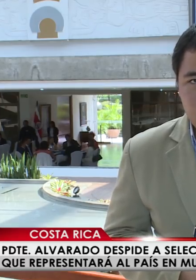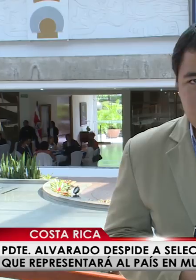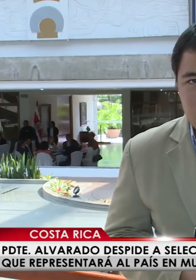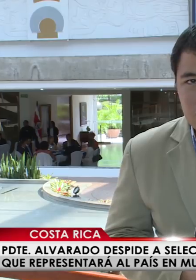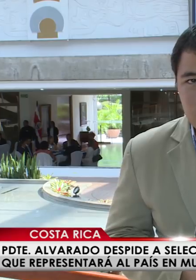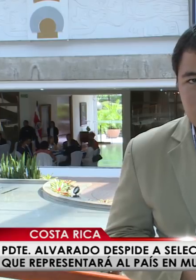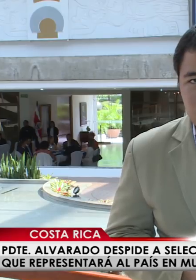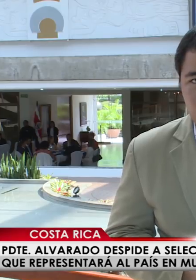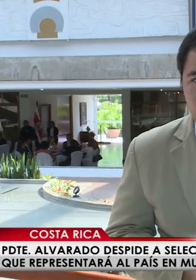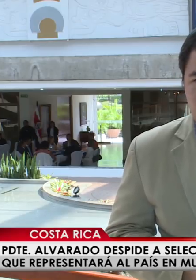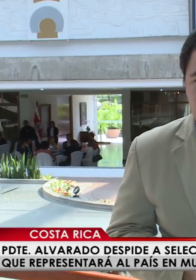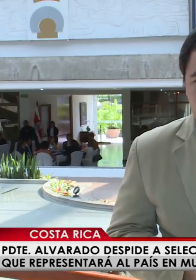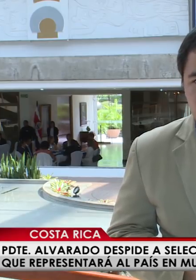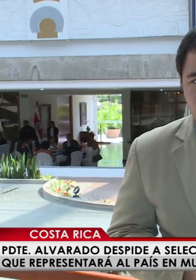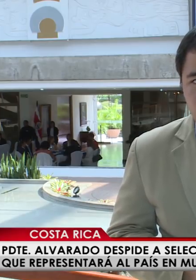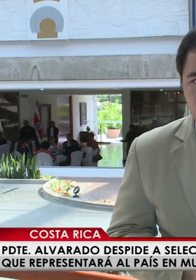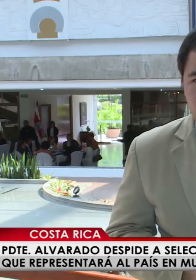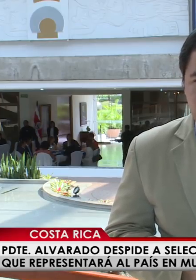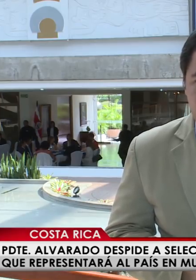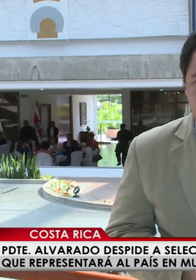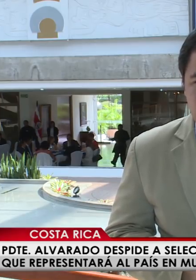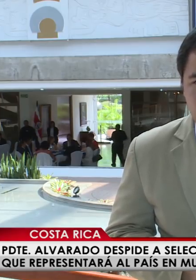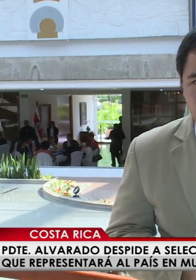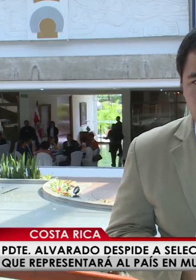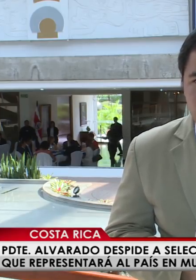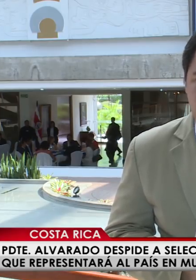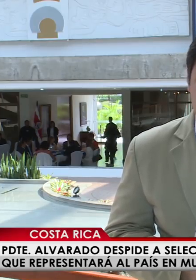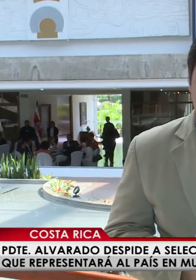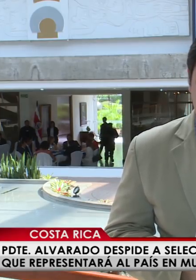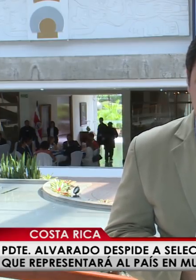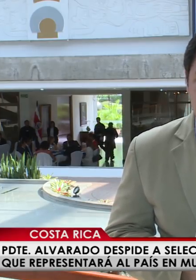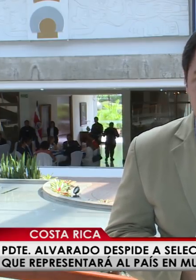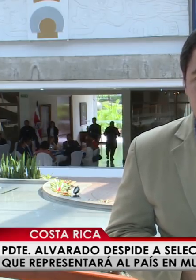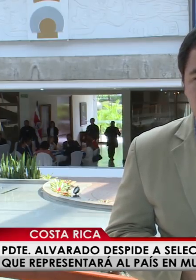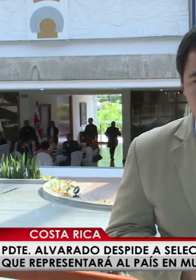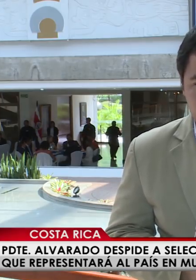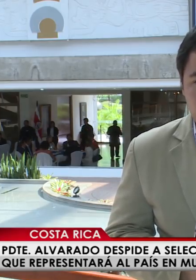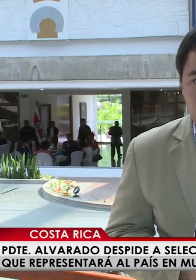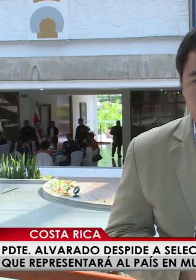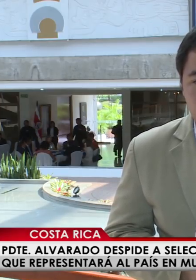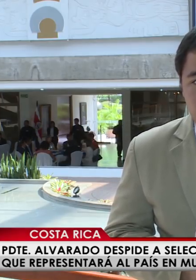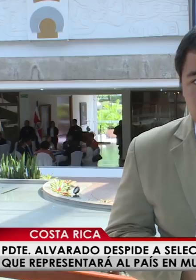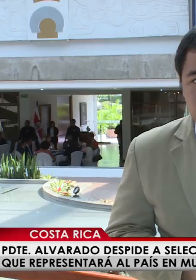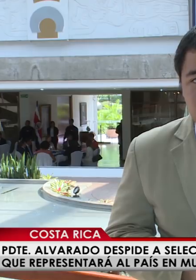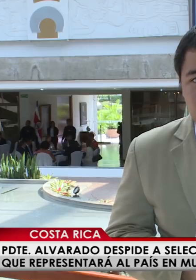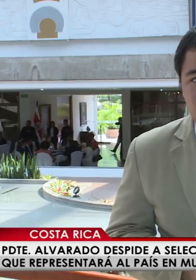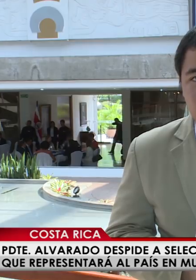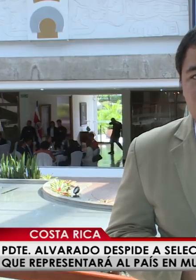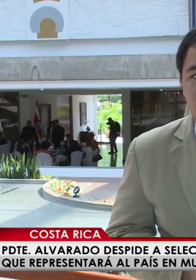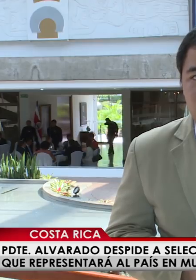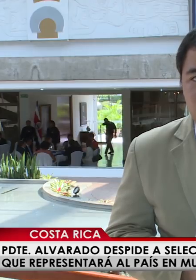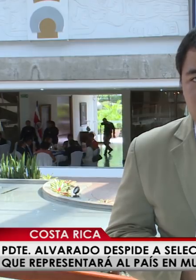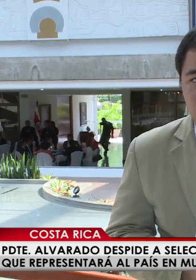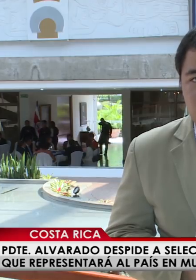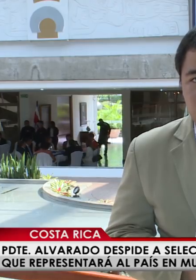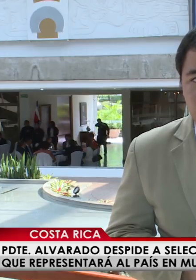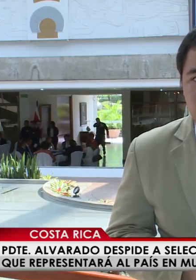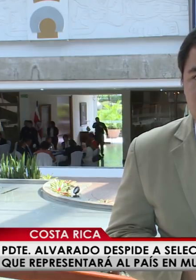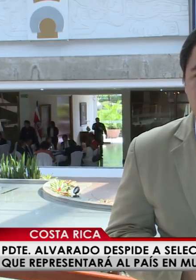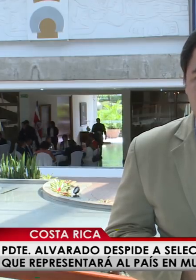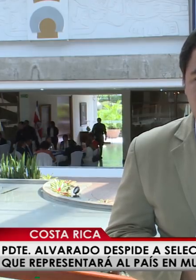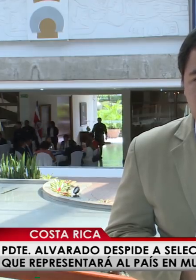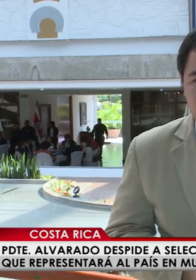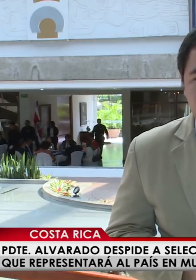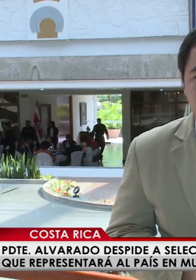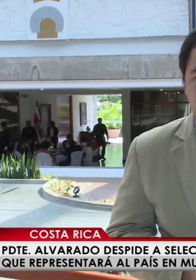declaraciones después de ese partido que se disputó el pasado 26 de mayo. Y precisamente vemos qué fue lo que dijo el arquero